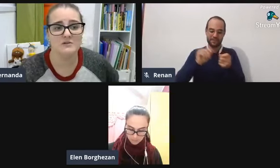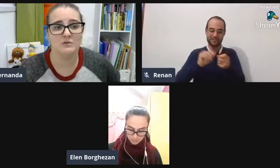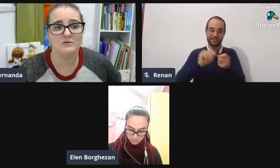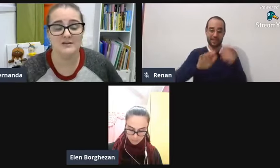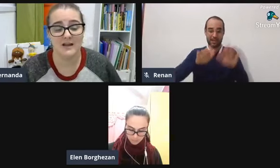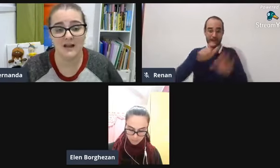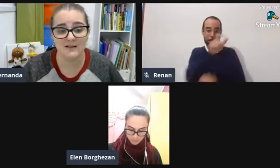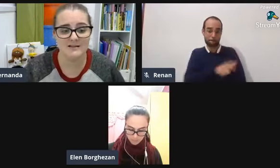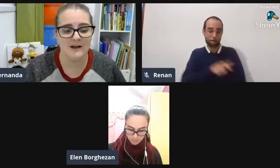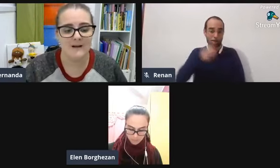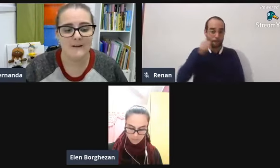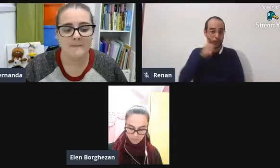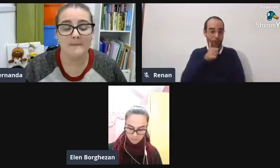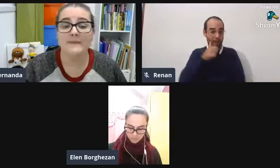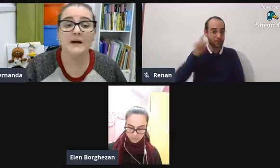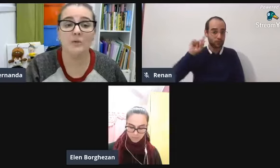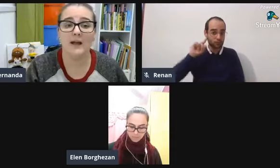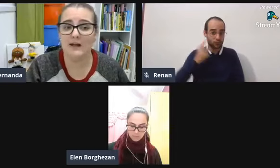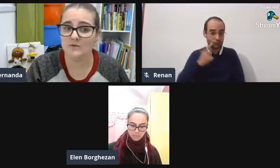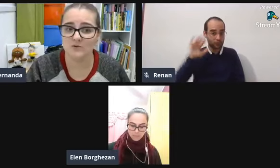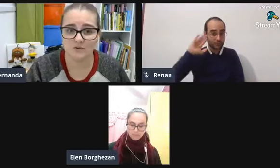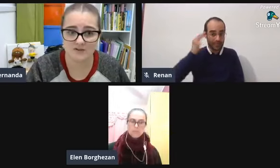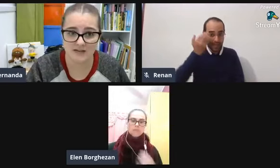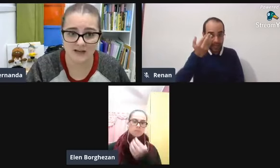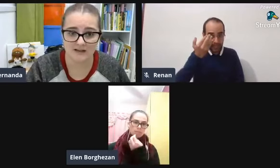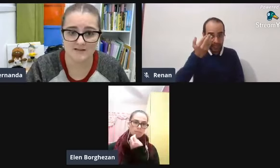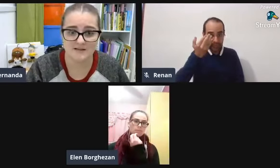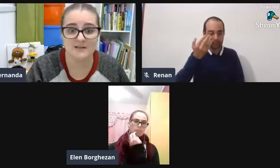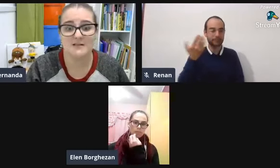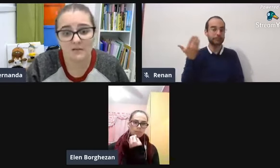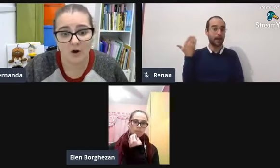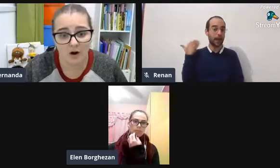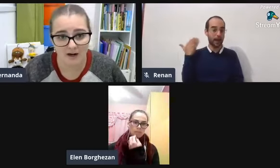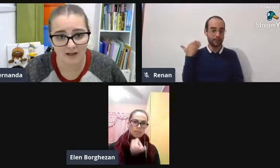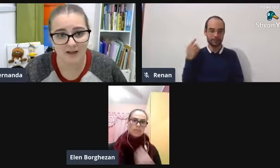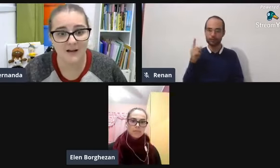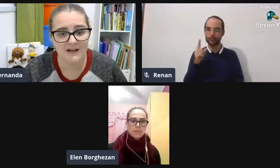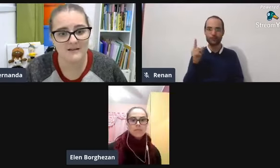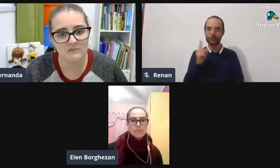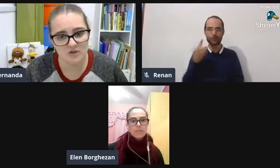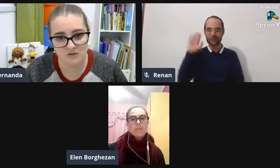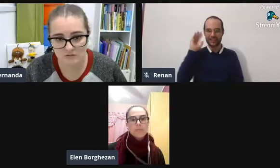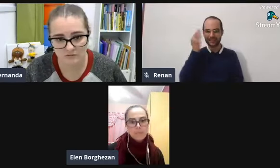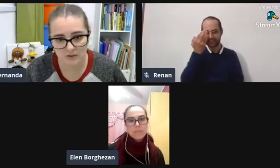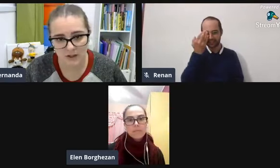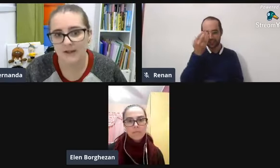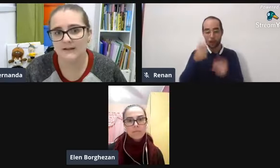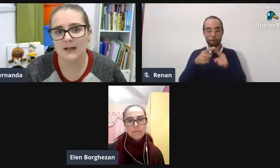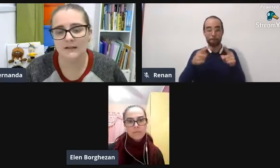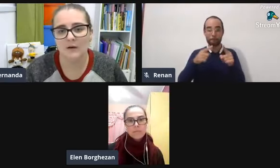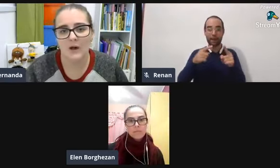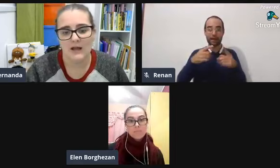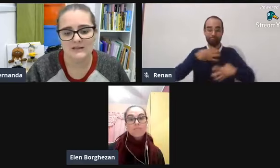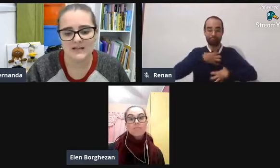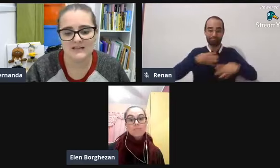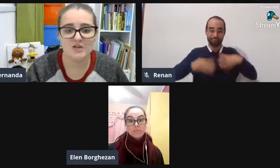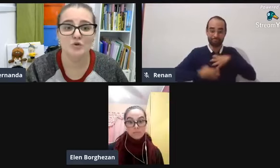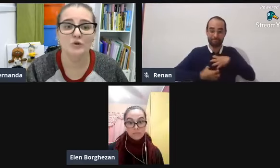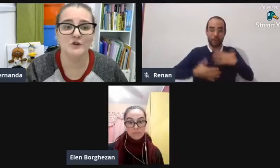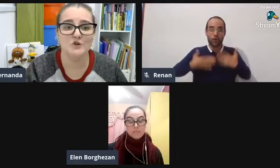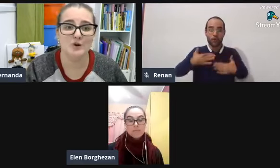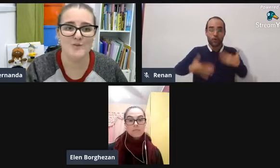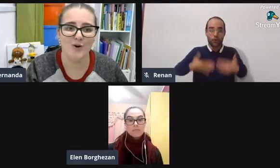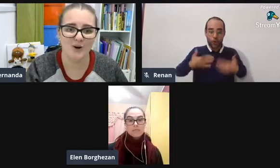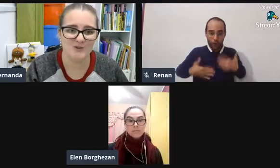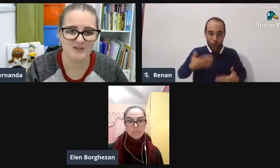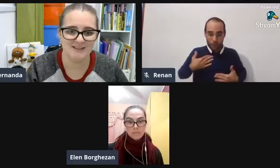mulheres, né, surdo-cegas, não eram surdo-cegas e se tornem em razão disso, né? Então, essa